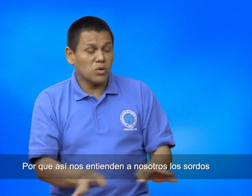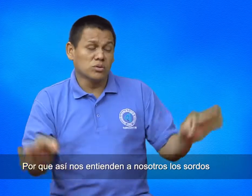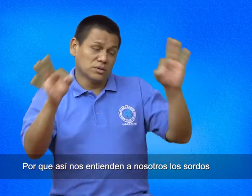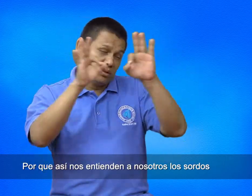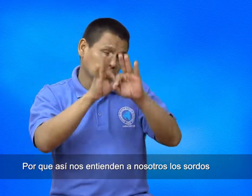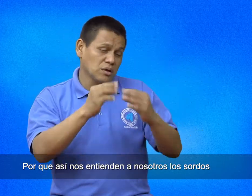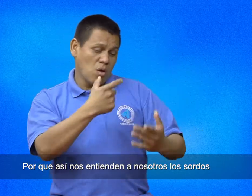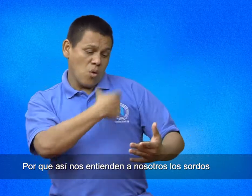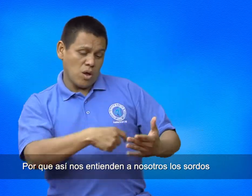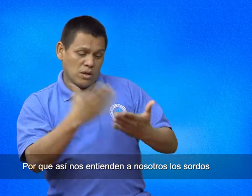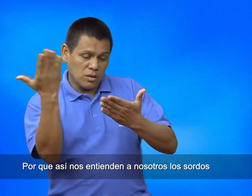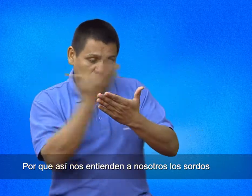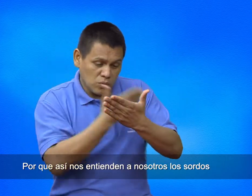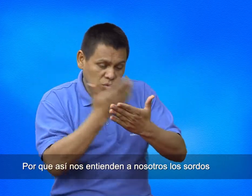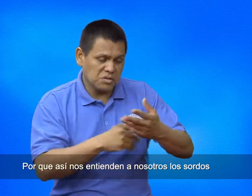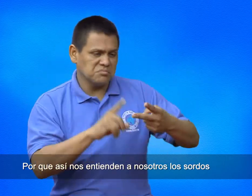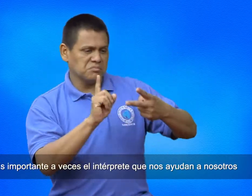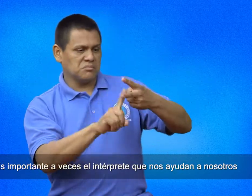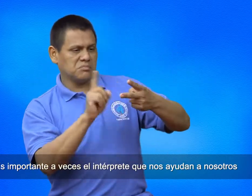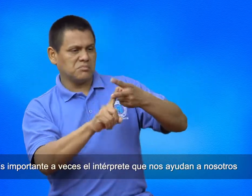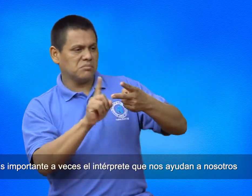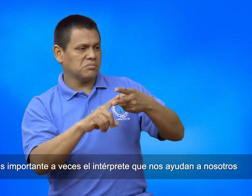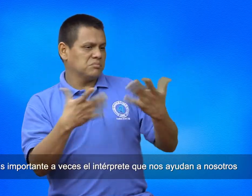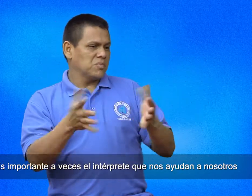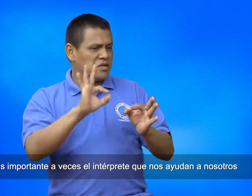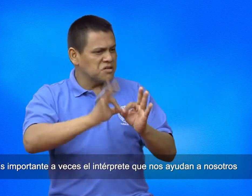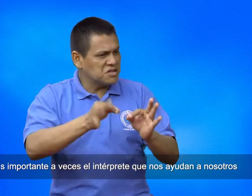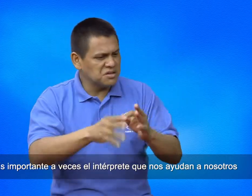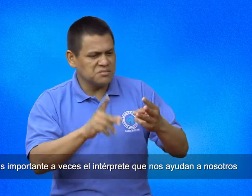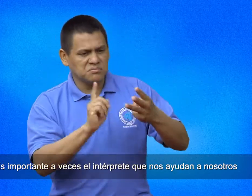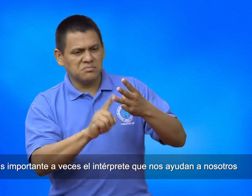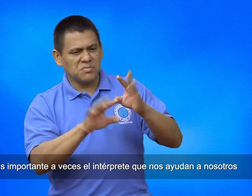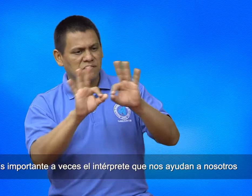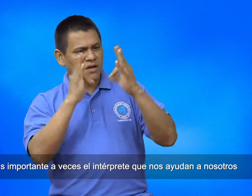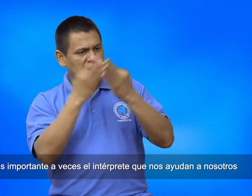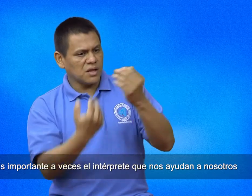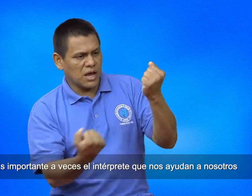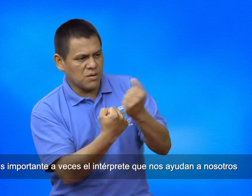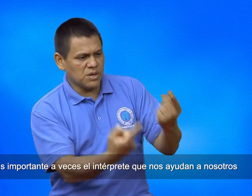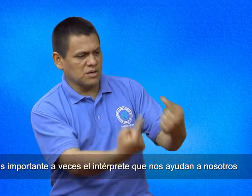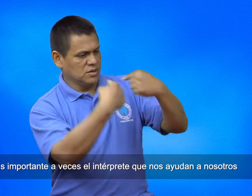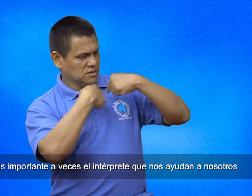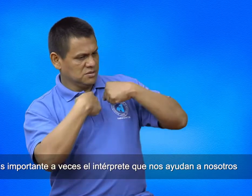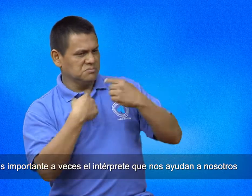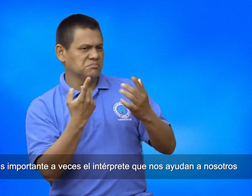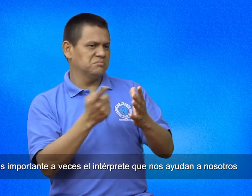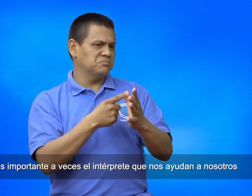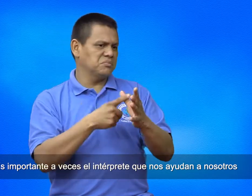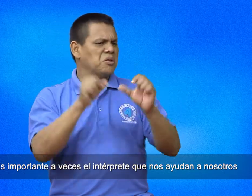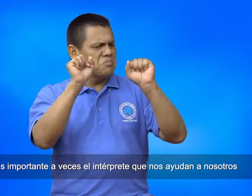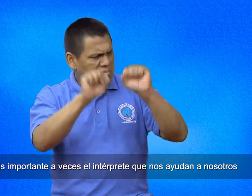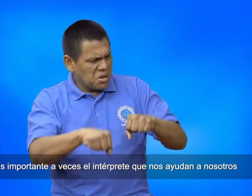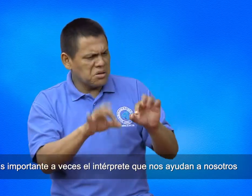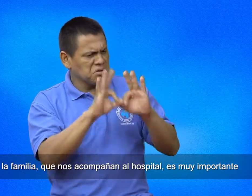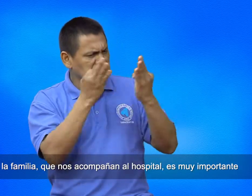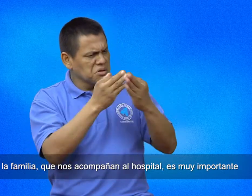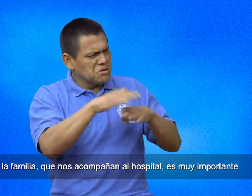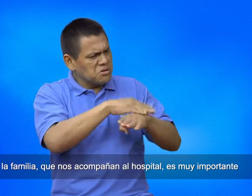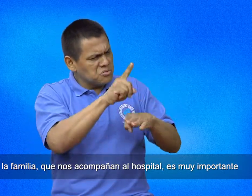porque así nos entienden a nosotros los sordos importante a veces el intérprete que nos ayudan a nosotros a la familia